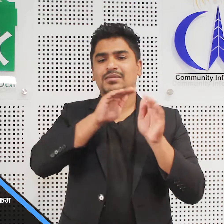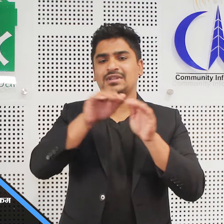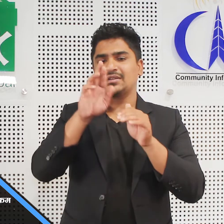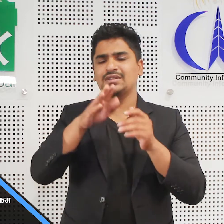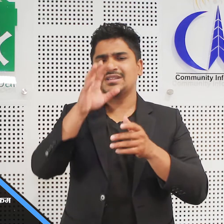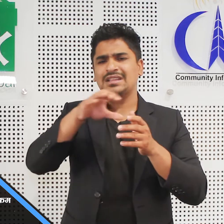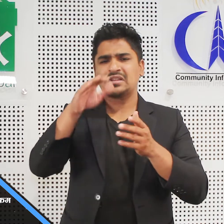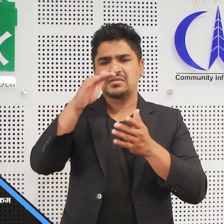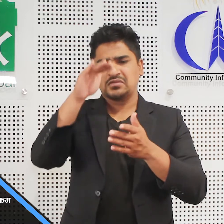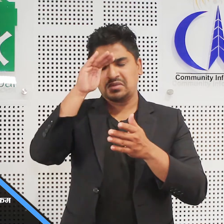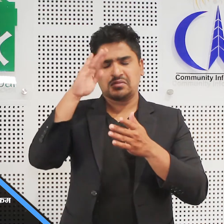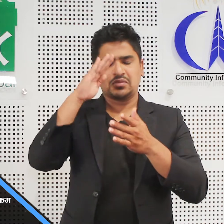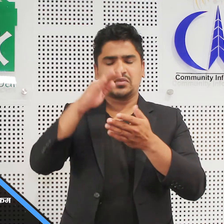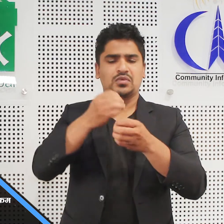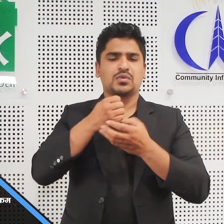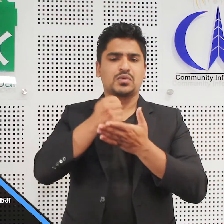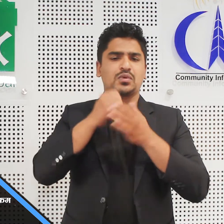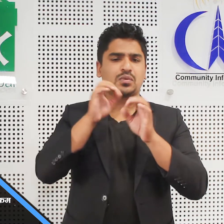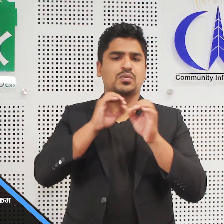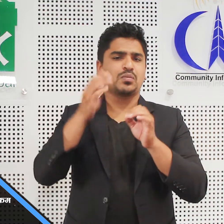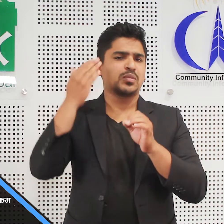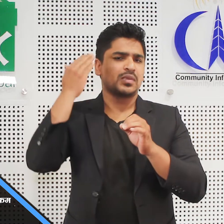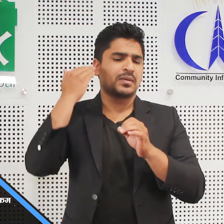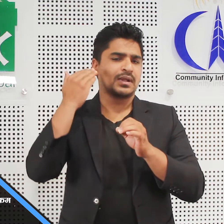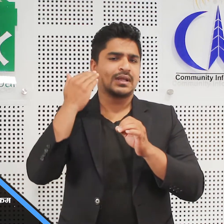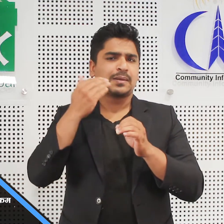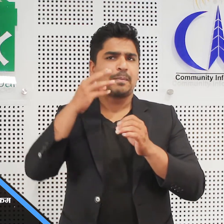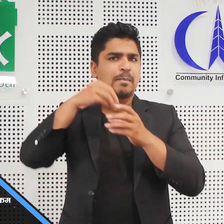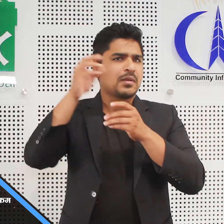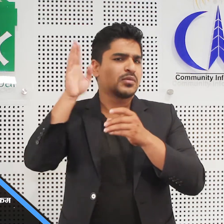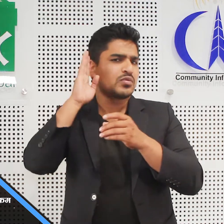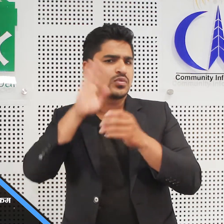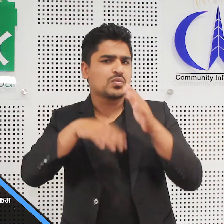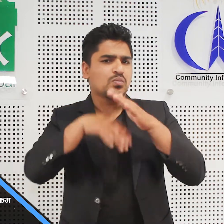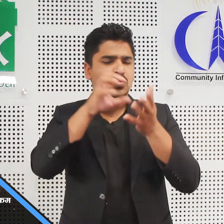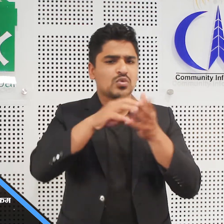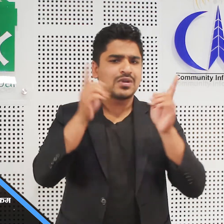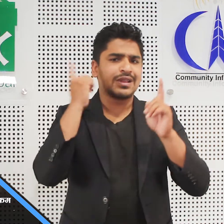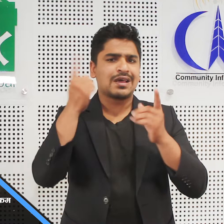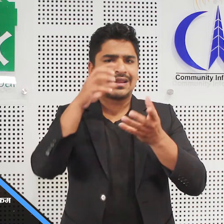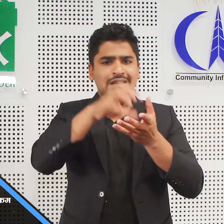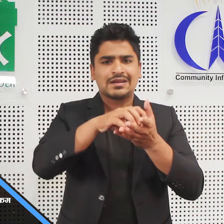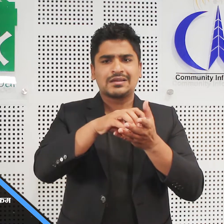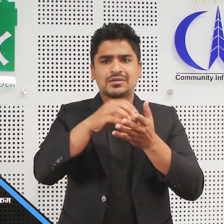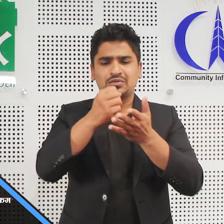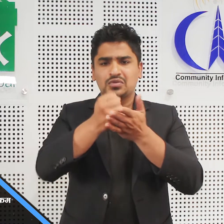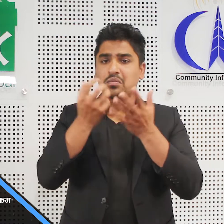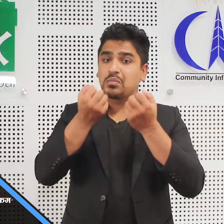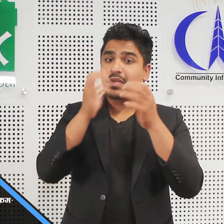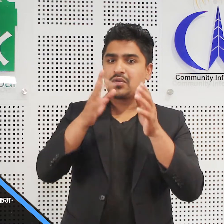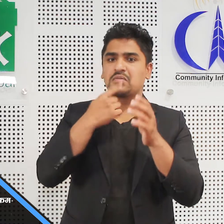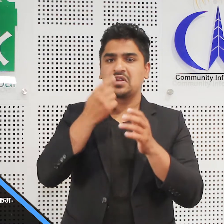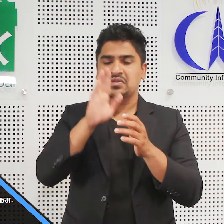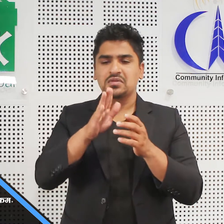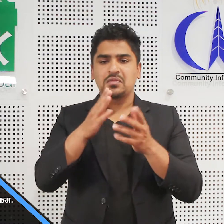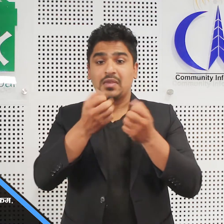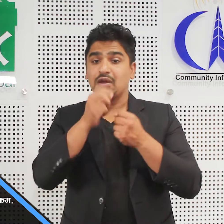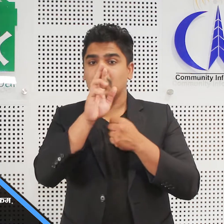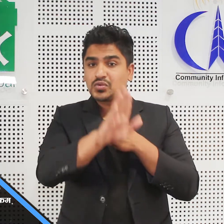सहयोग केही पनि पाएको छैन अहिलेसम्म। त्यो विगतमा बाहिर बाहिरतिर सुन्छु, बुटोलतिर नारायणगढतिर दिदी बहिनीले हामीले त केही सहयोगहरू पाइसकेका छौँ, पाइरहेका पनि छौँ भन्ने कुराहरू